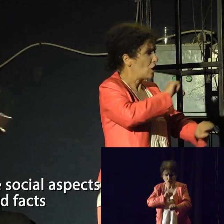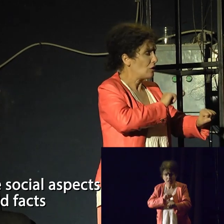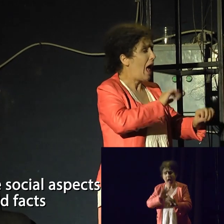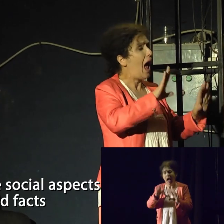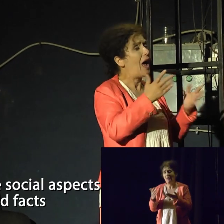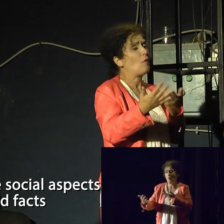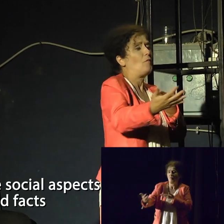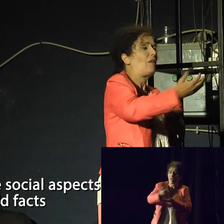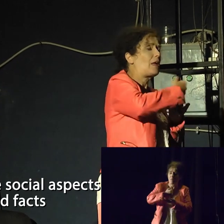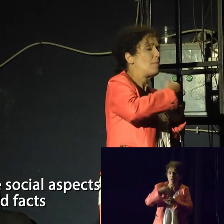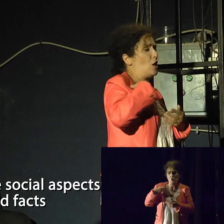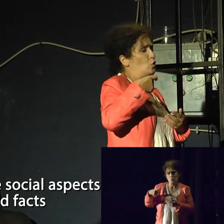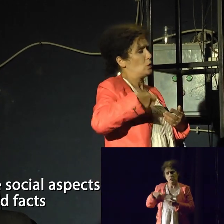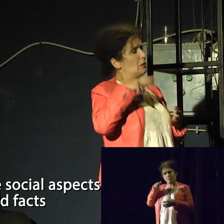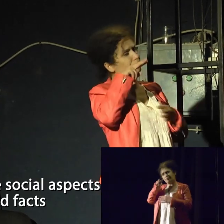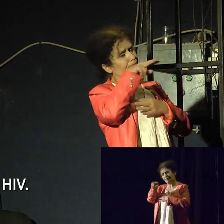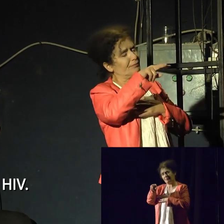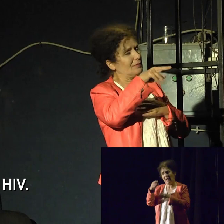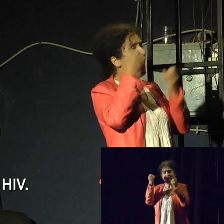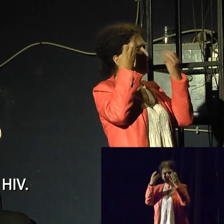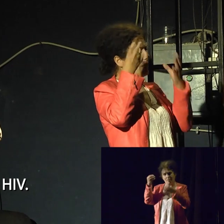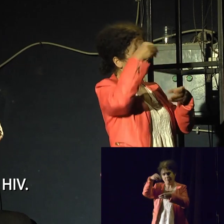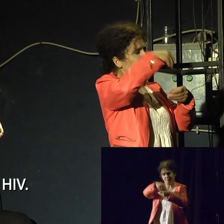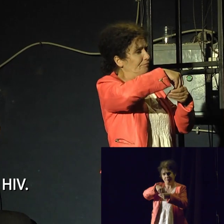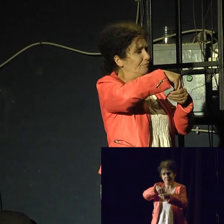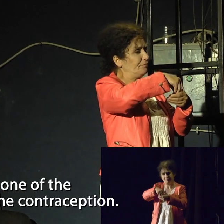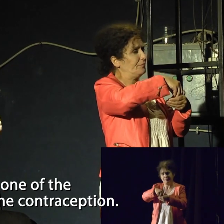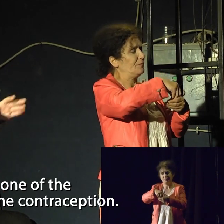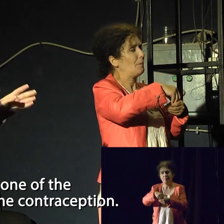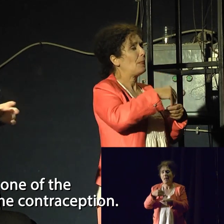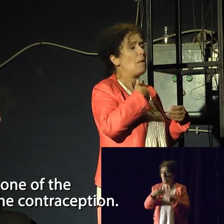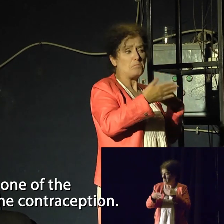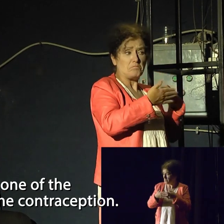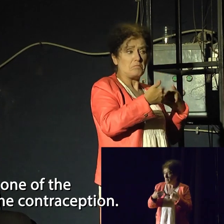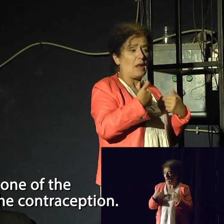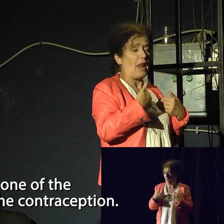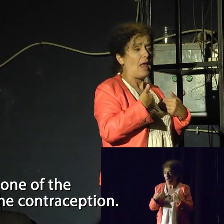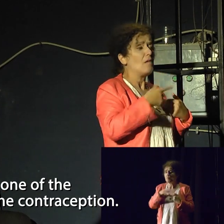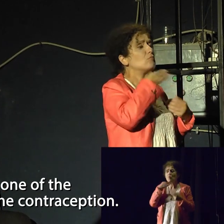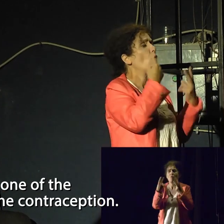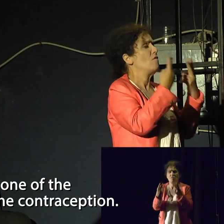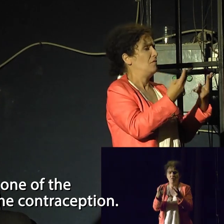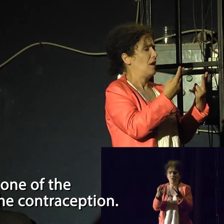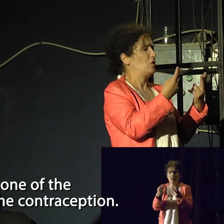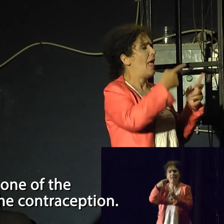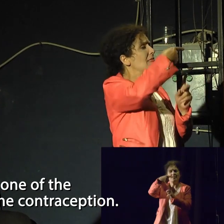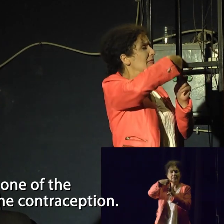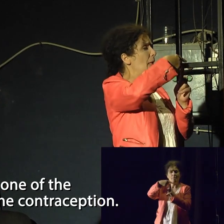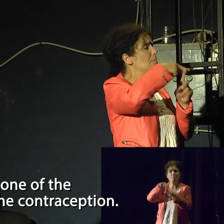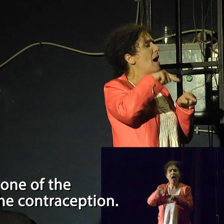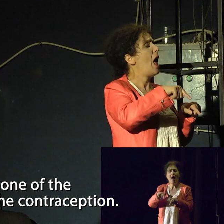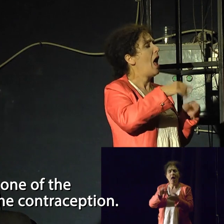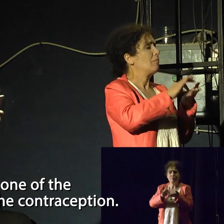а ги опфаќаме и социјалните аспекти, односно митови и фактики што се поврзани со него. И според мене едно од многу поважните теми, а